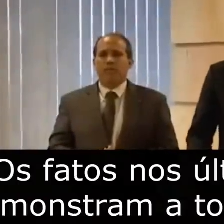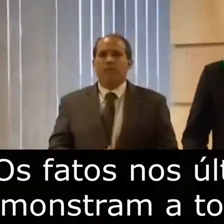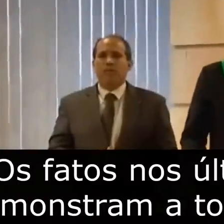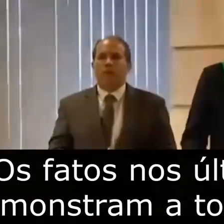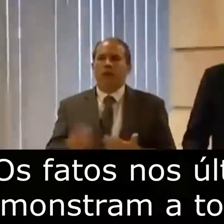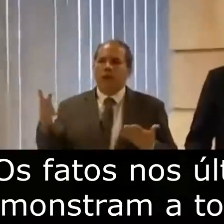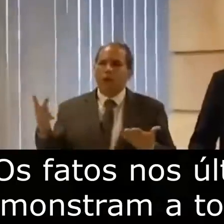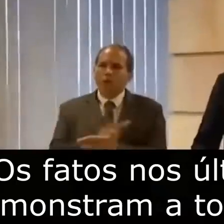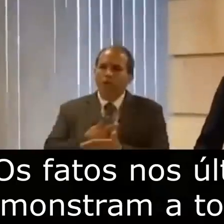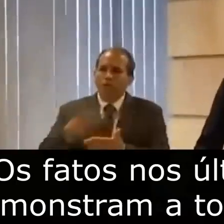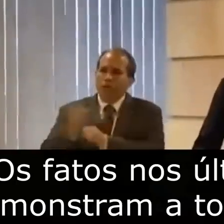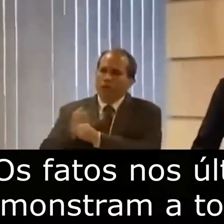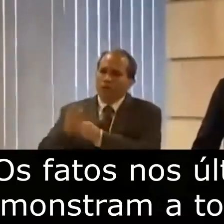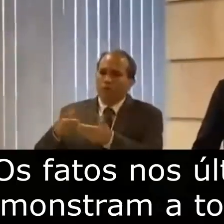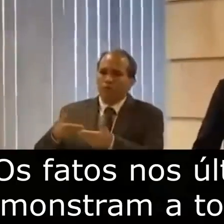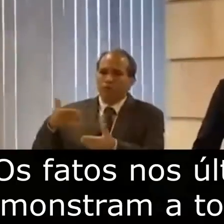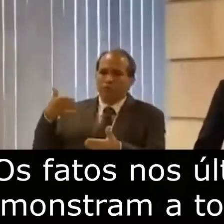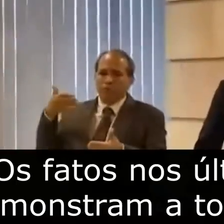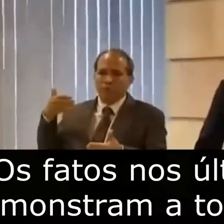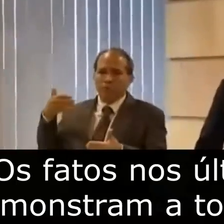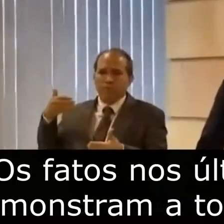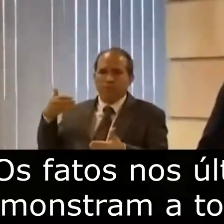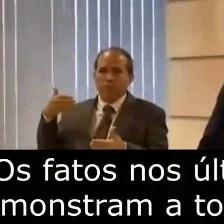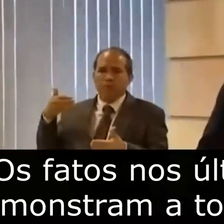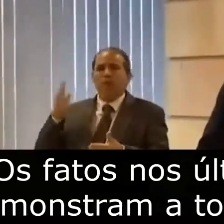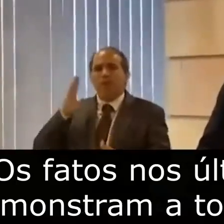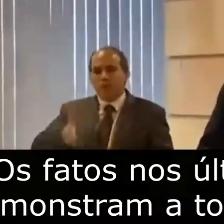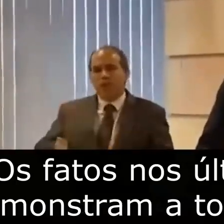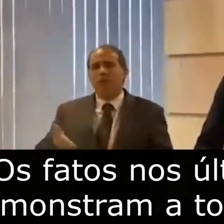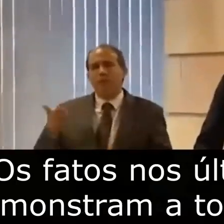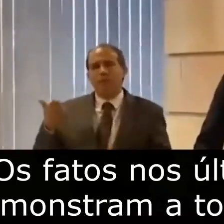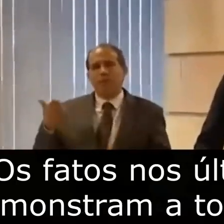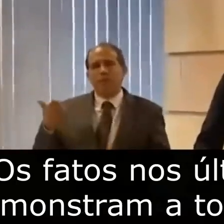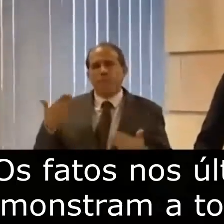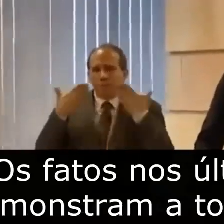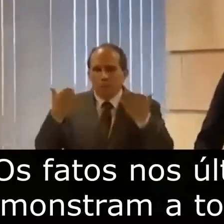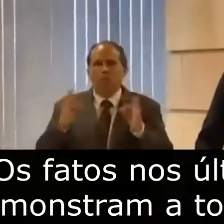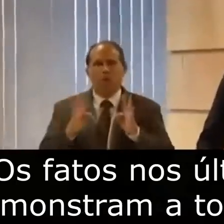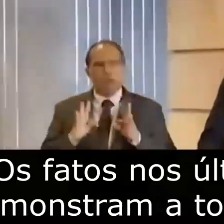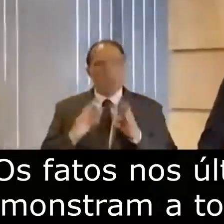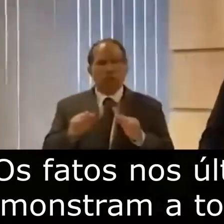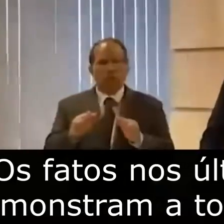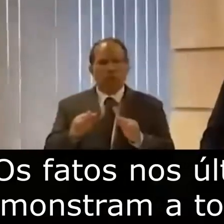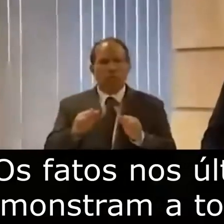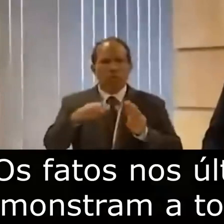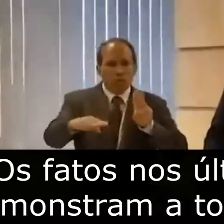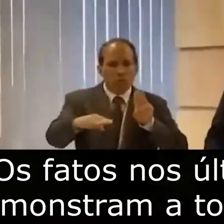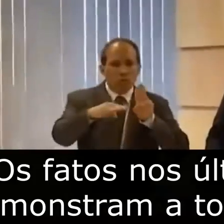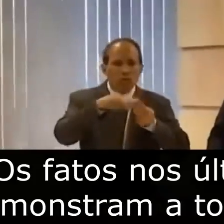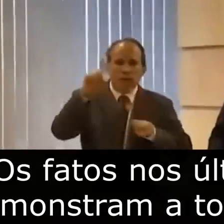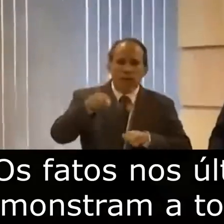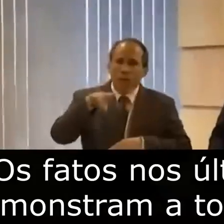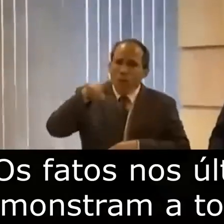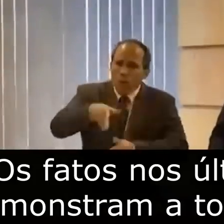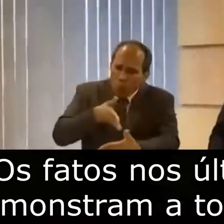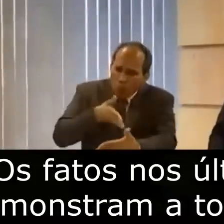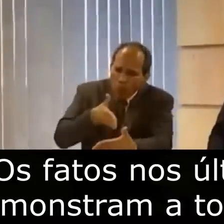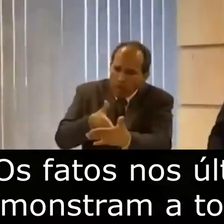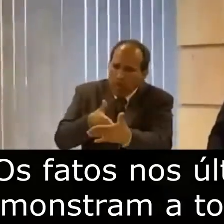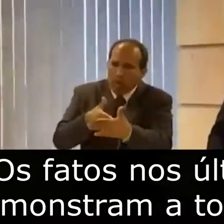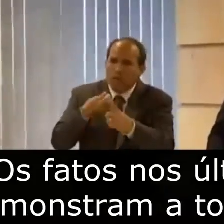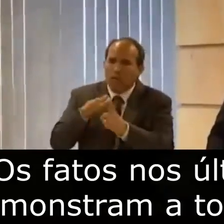Os fatos dos últimos anos têm demonstrado a todos que as Forças Armadas são o último obstáculo